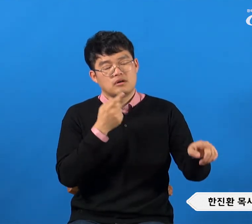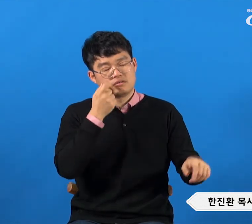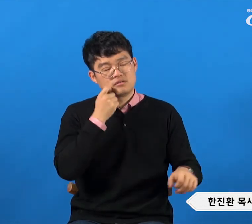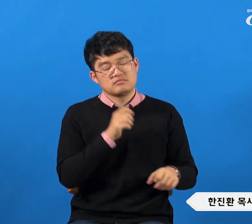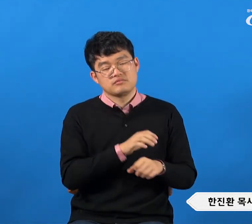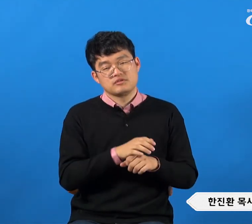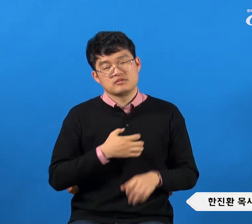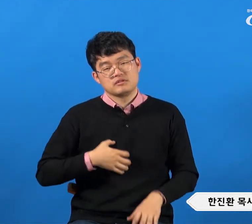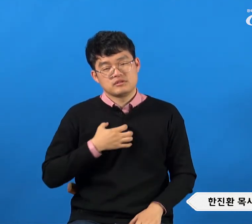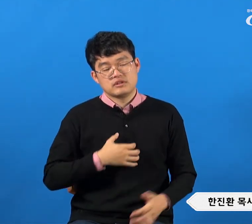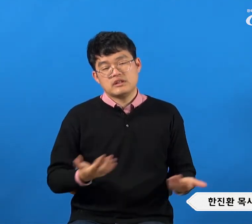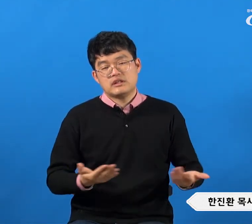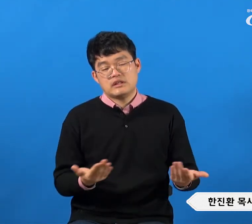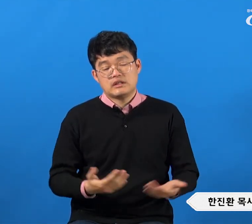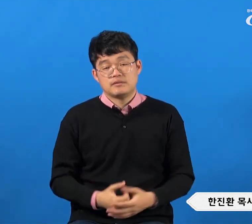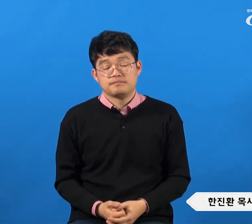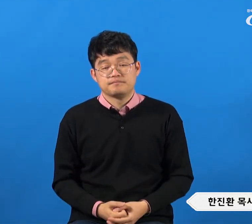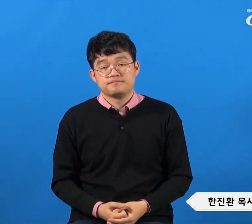어디 있습니까?